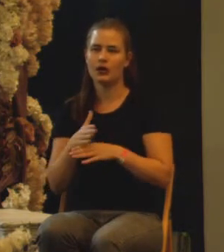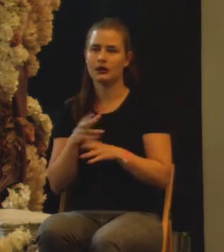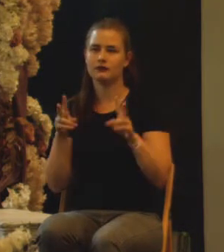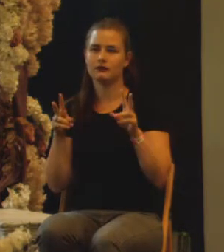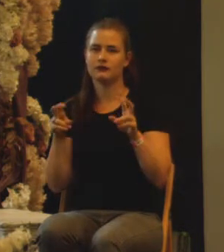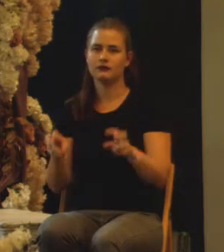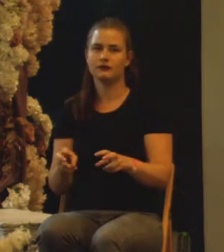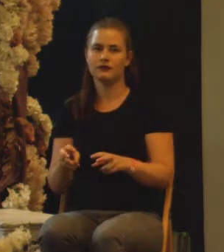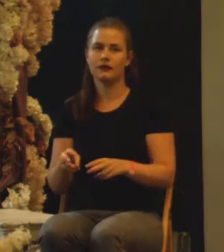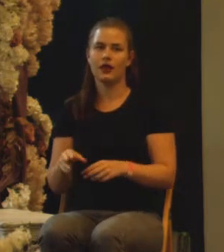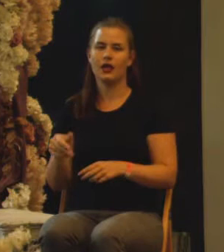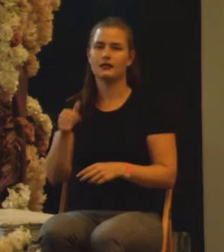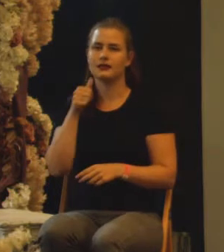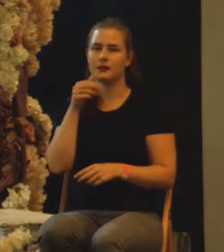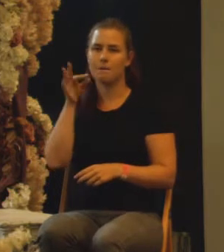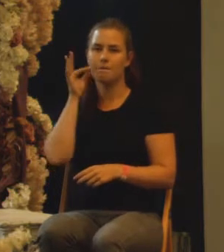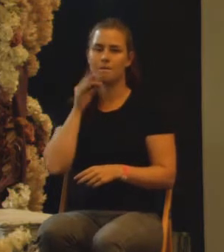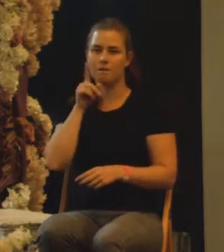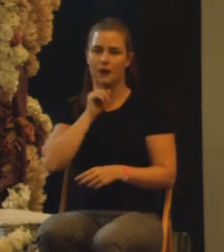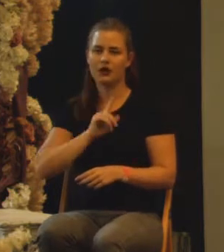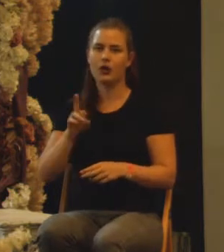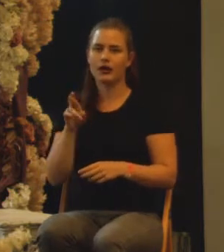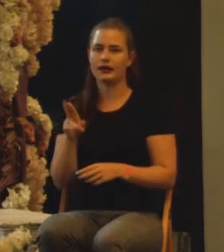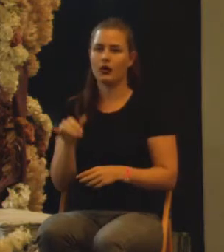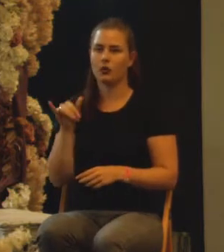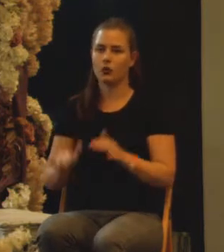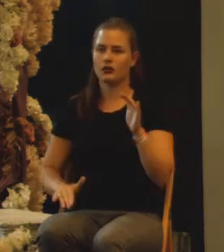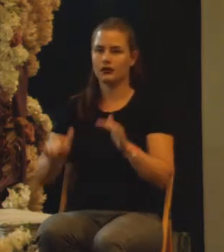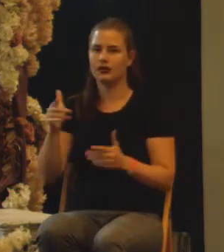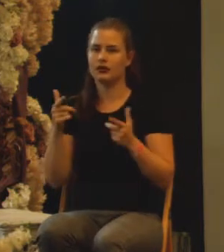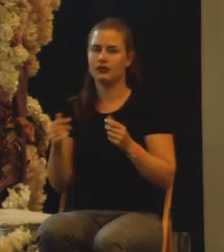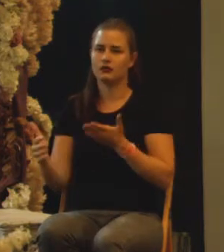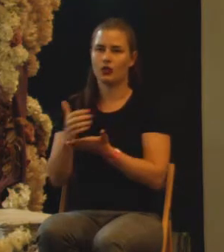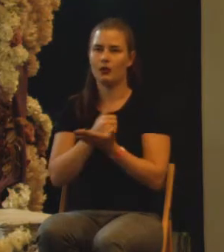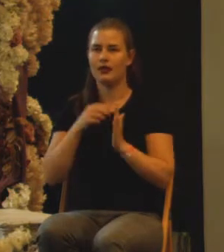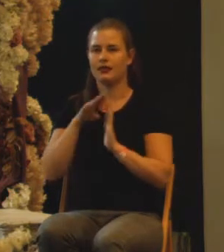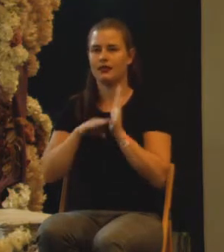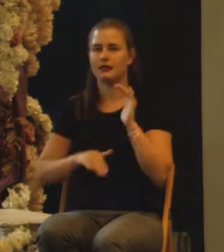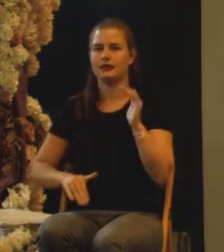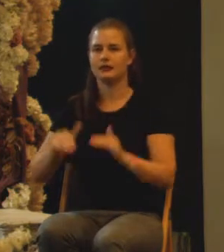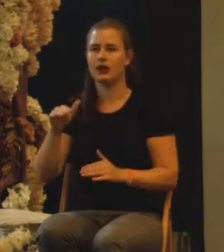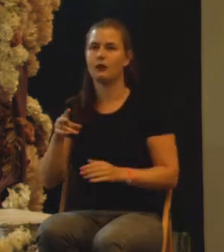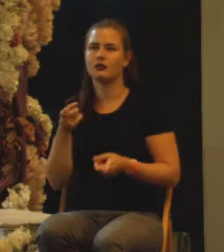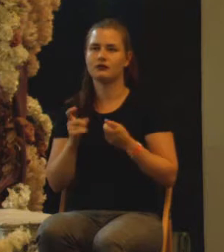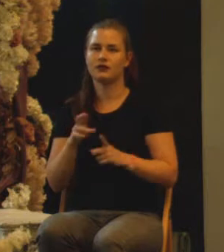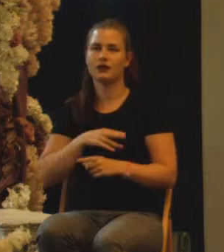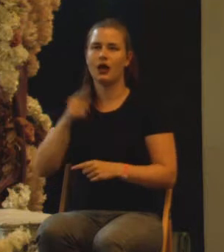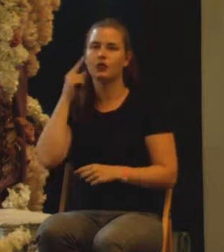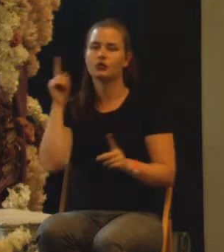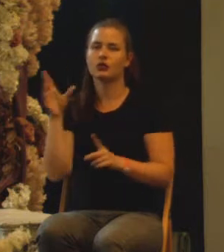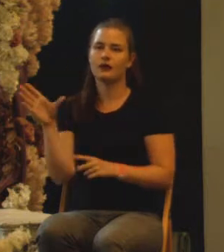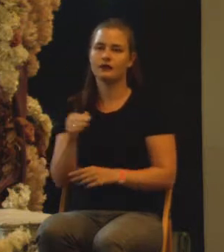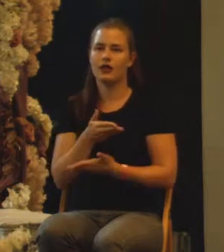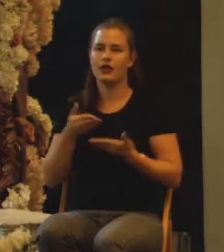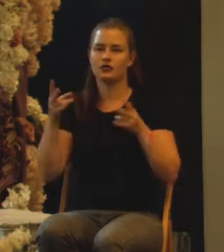«Смачное кудетинство», вот, где собраны какие-то рецепты из детства. Но на самом деле я, конечно, думаю, что все наши травмы,